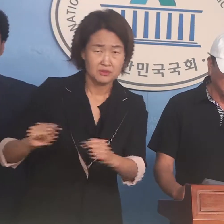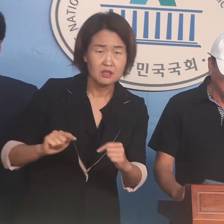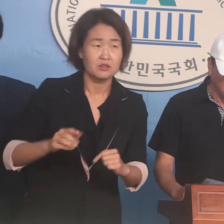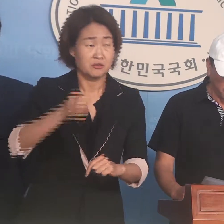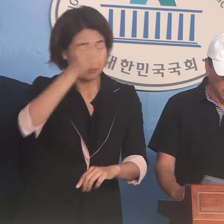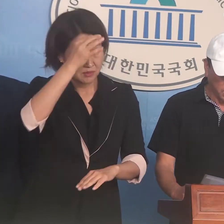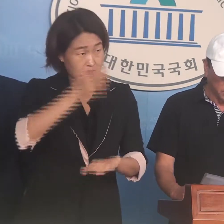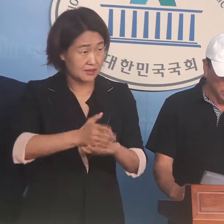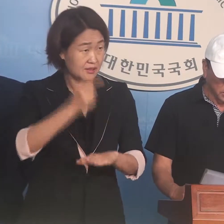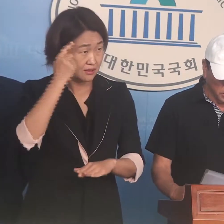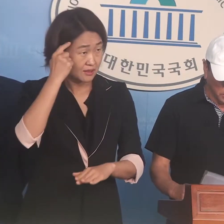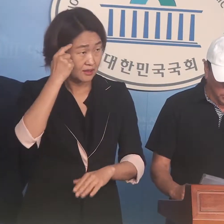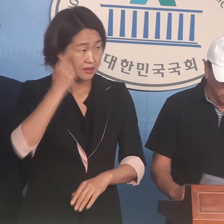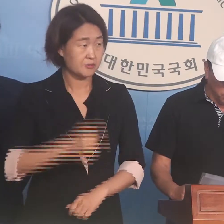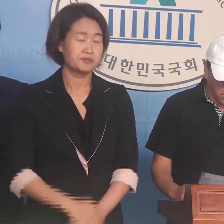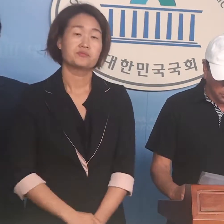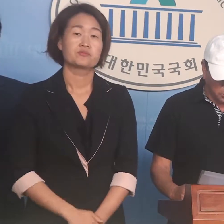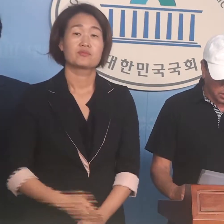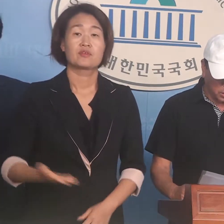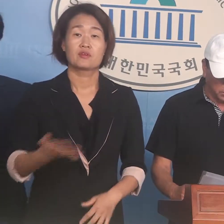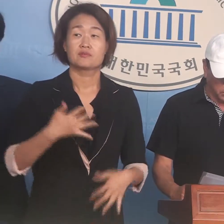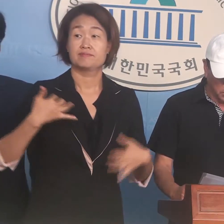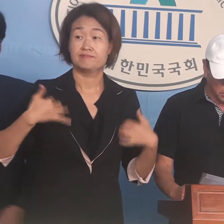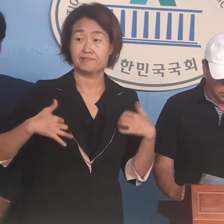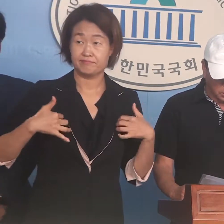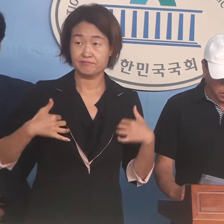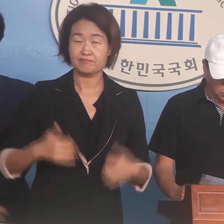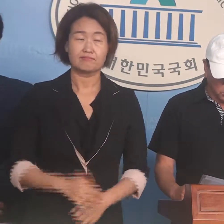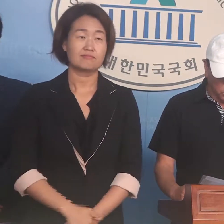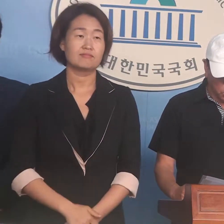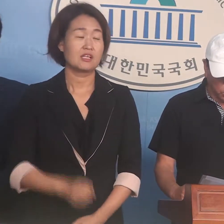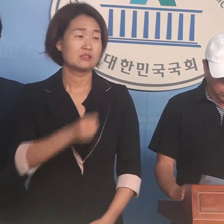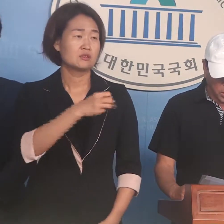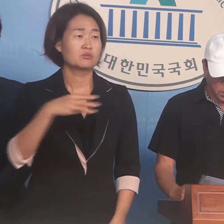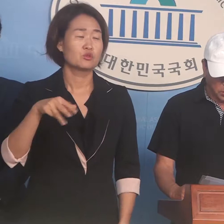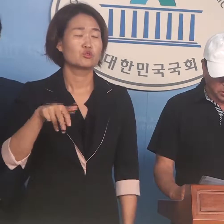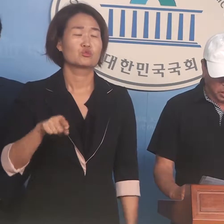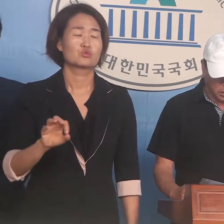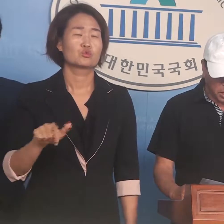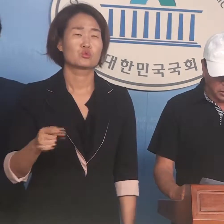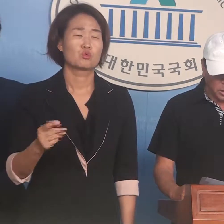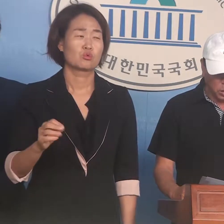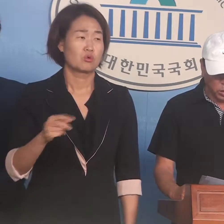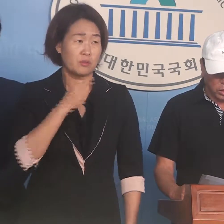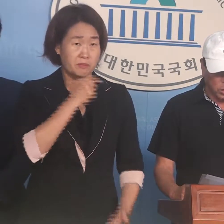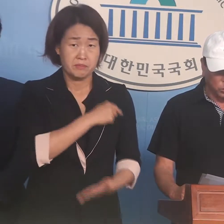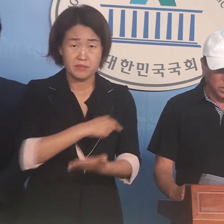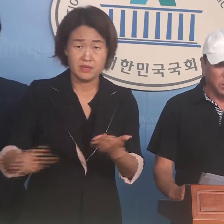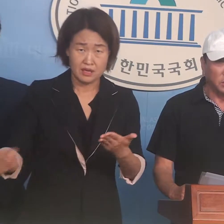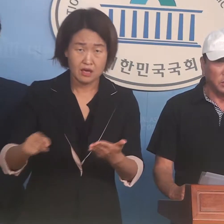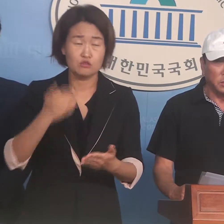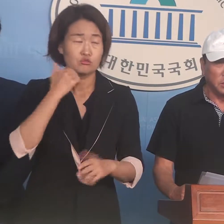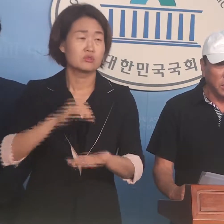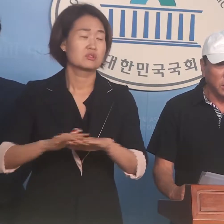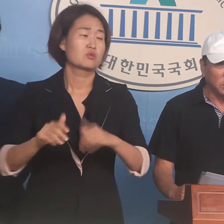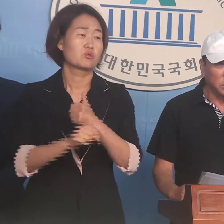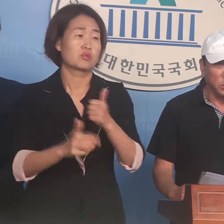생각합니다. 여러분 반갑습니다. 삼성중공업 피해협력사 대책위원회